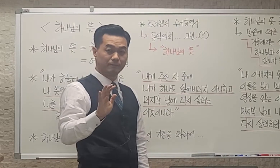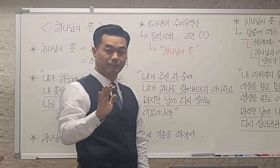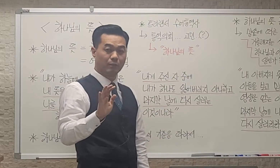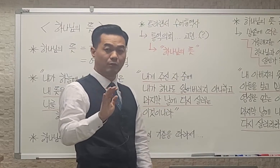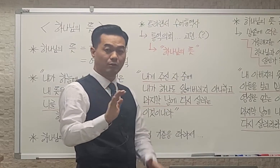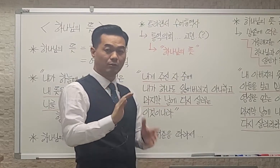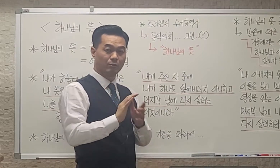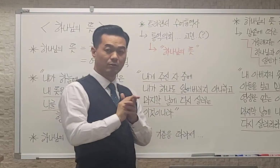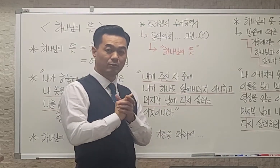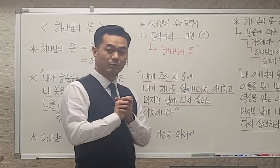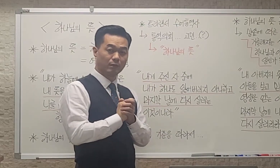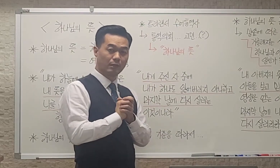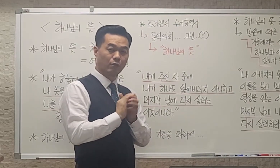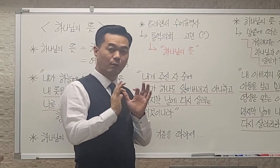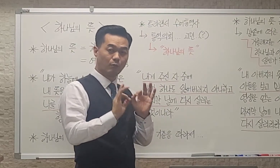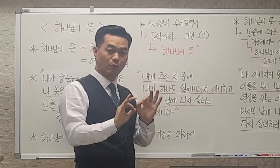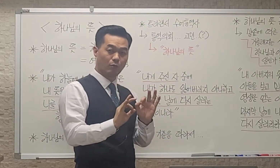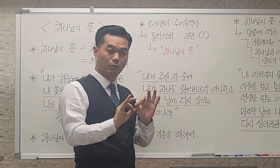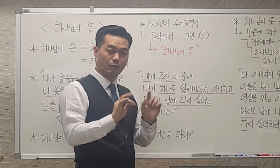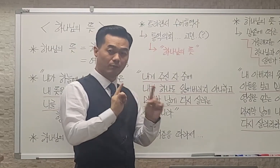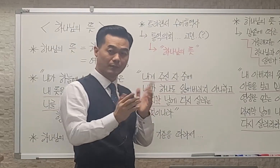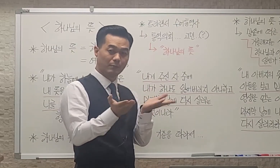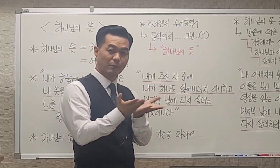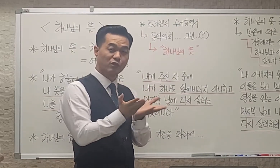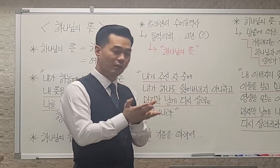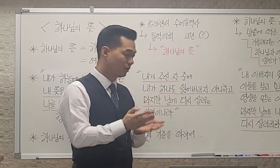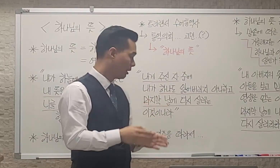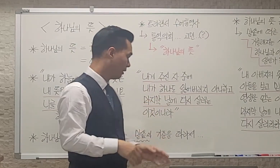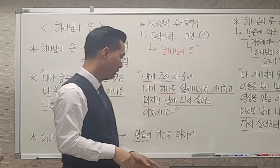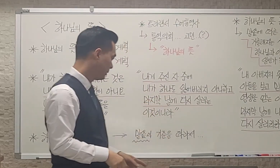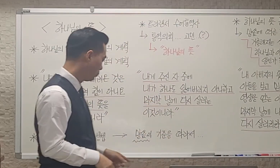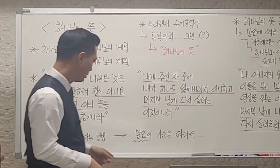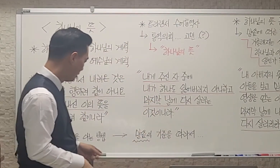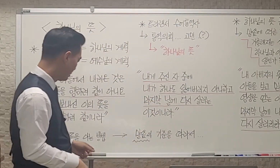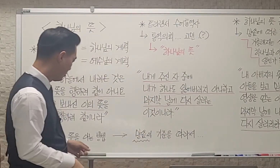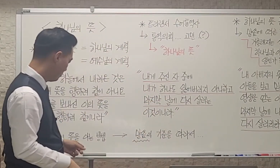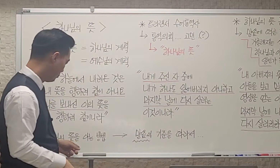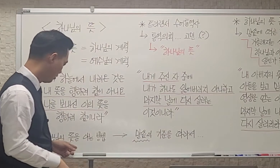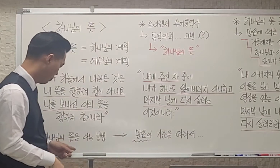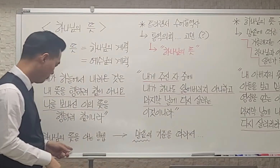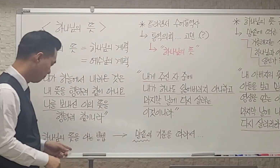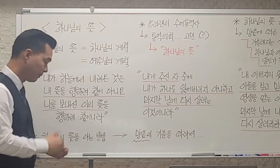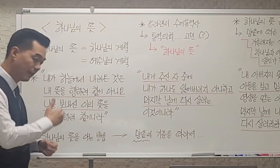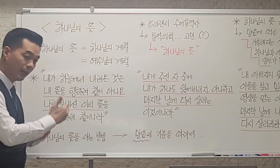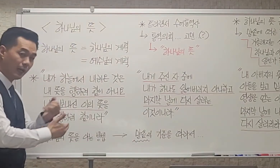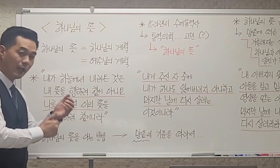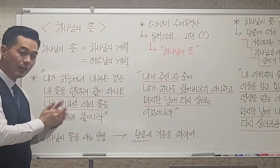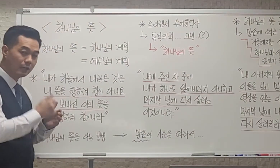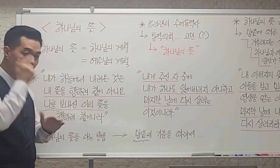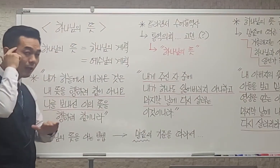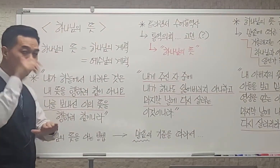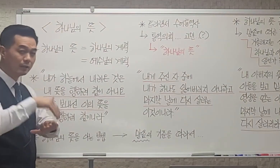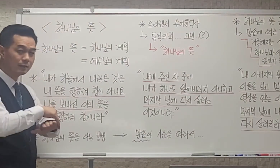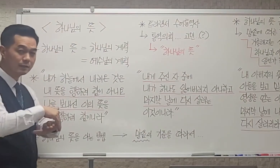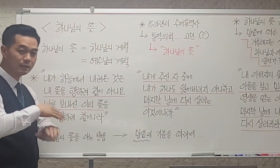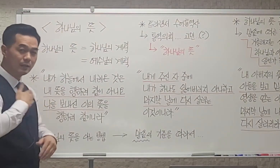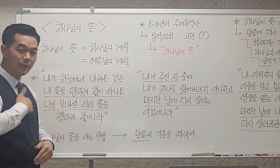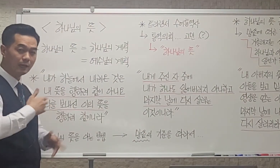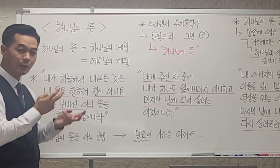뭐라고요? 기도해보고 말씀에 미쳐야 되는데 제가 여기다 써놨어요. 뭐라고요? 하나님의 뜻을 아는